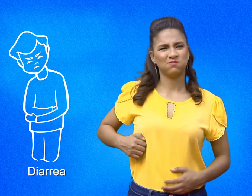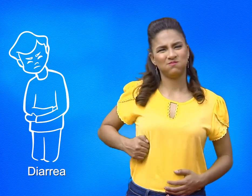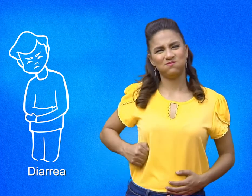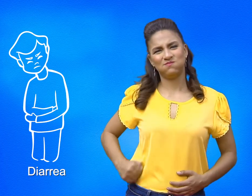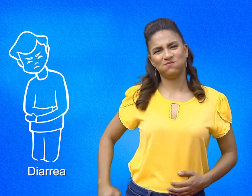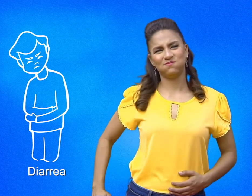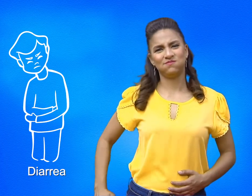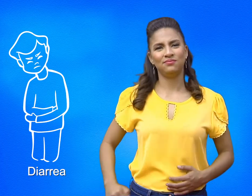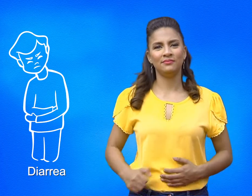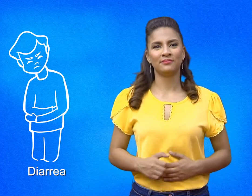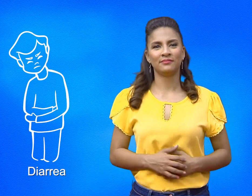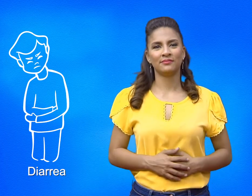diarrea